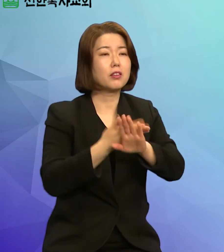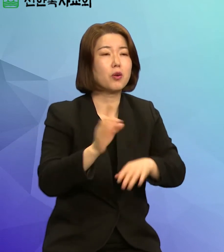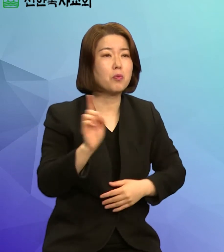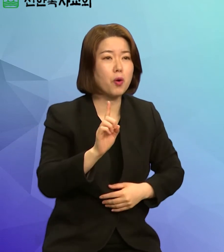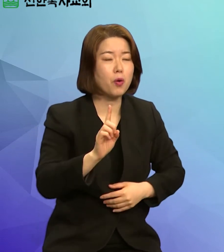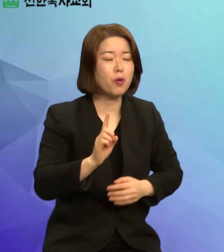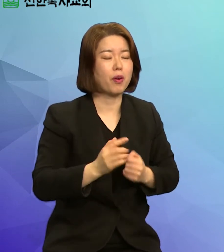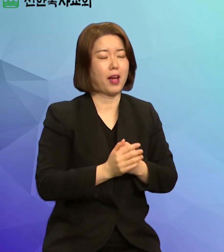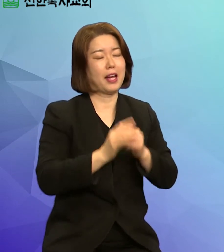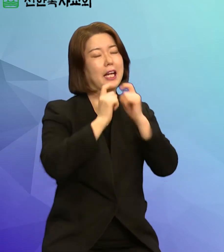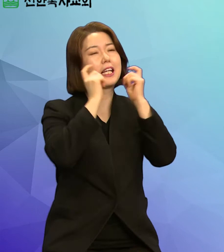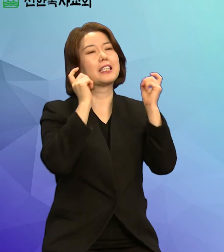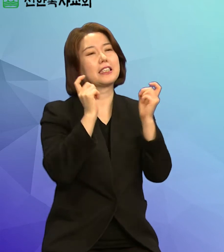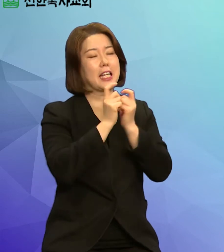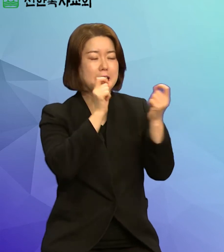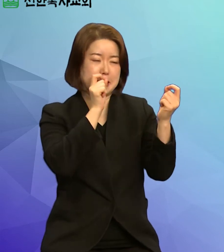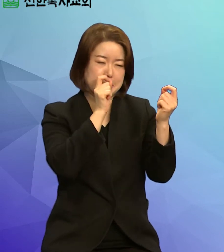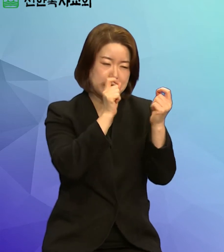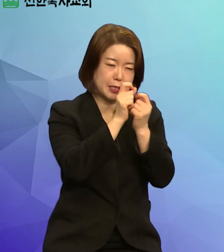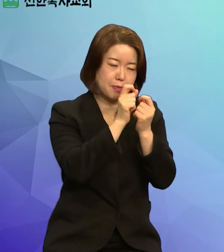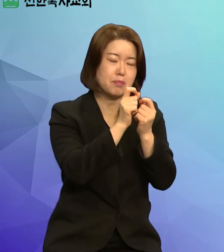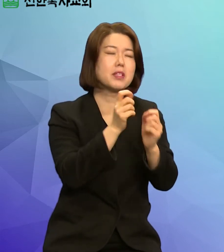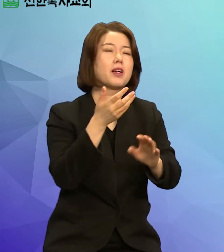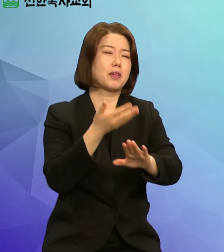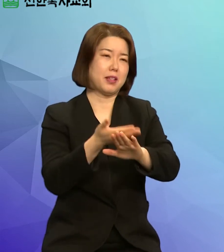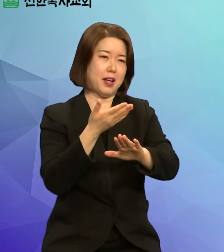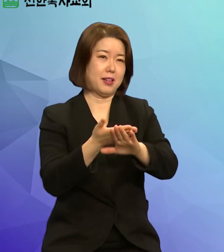개인적인 친밀함의 차이입니다.